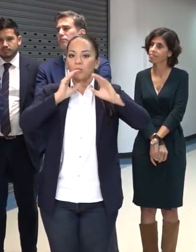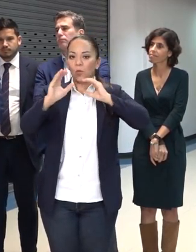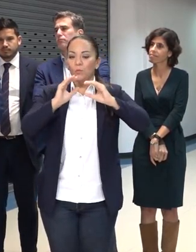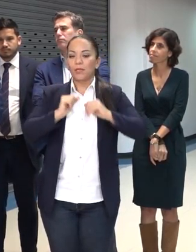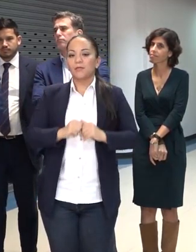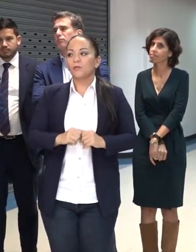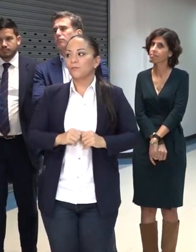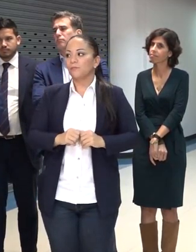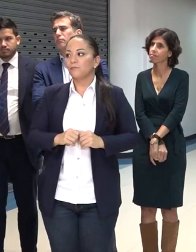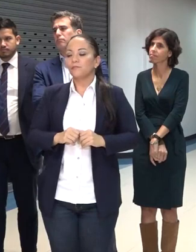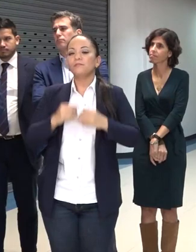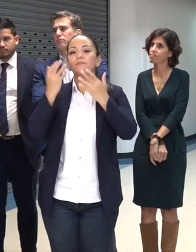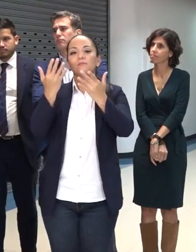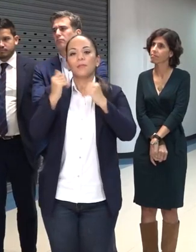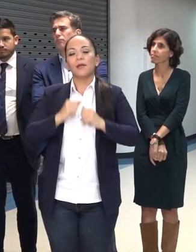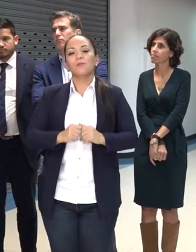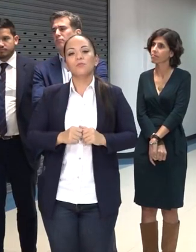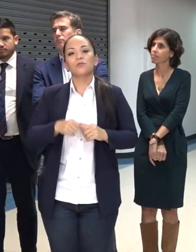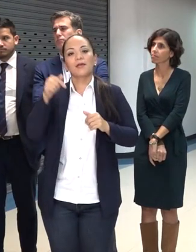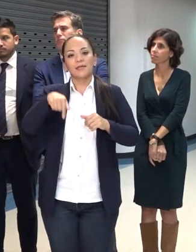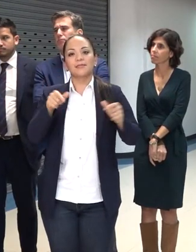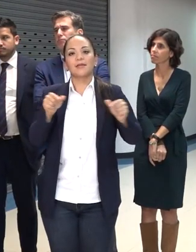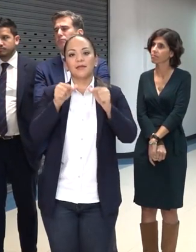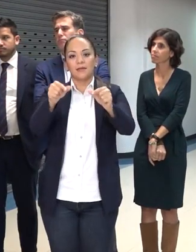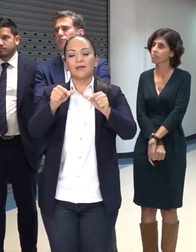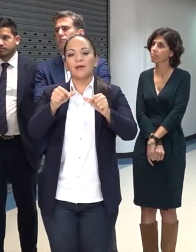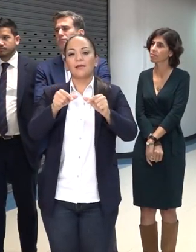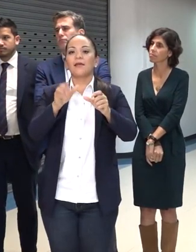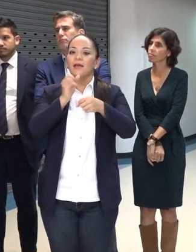medios. Los esperamos en esta gira